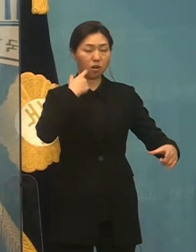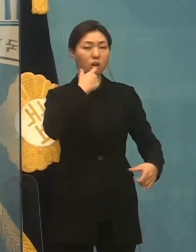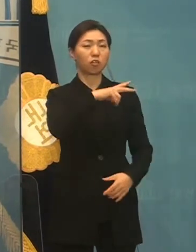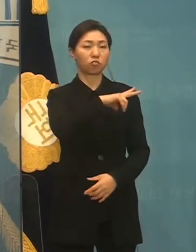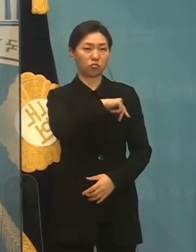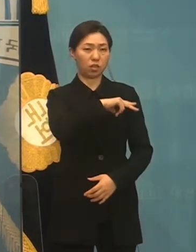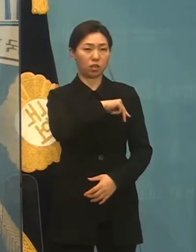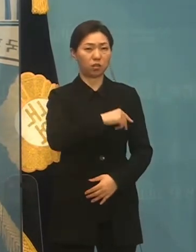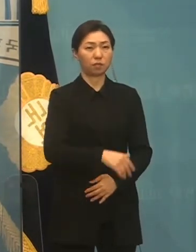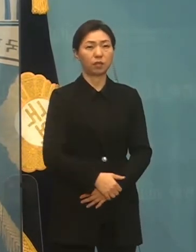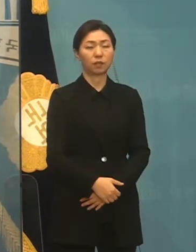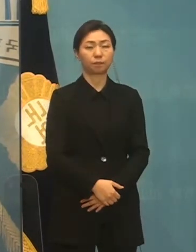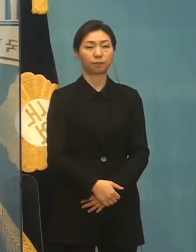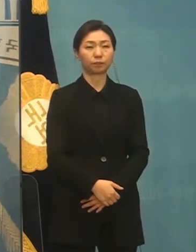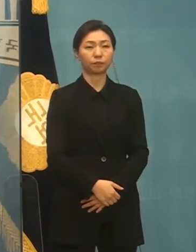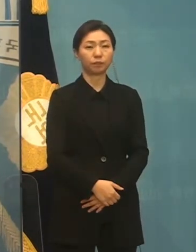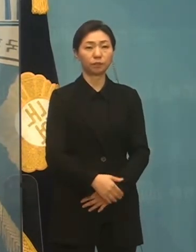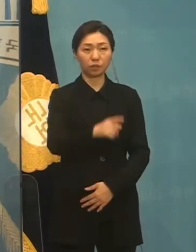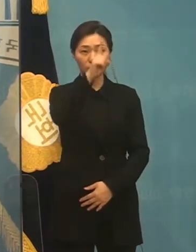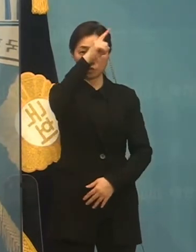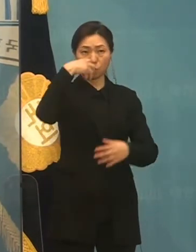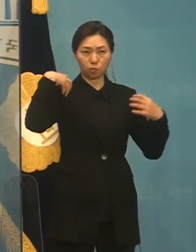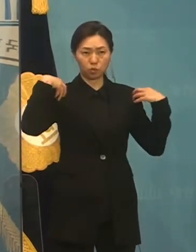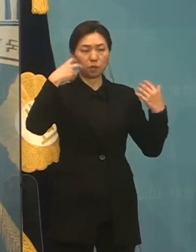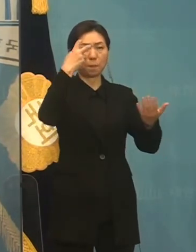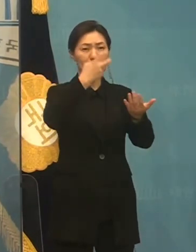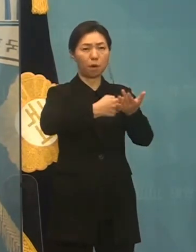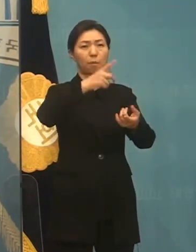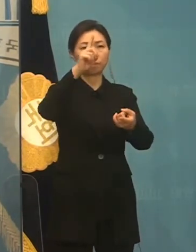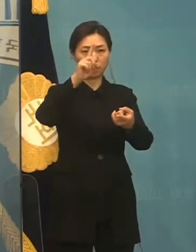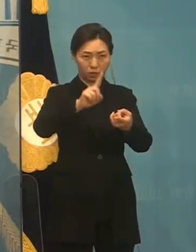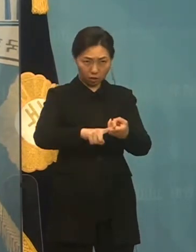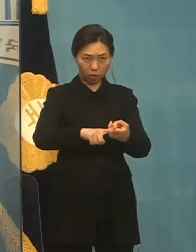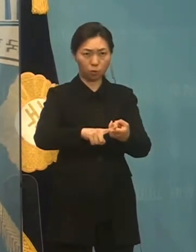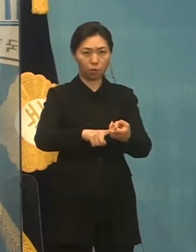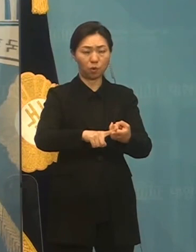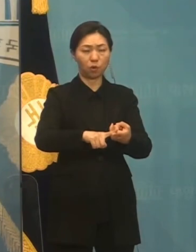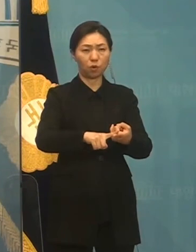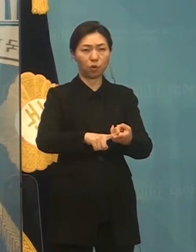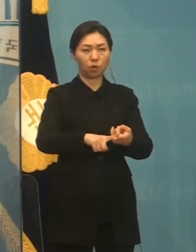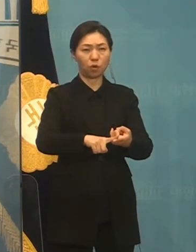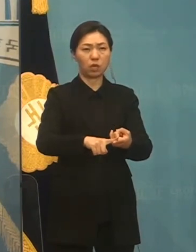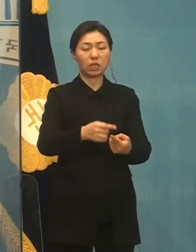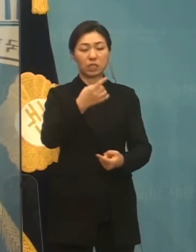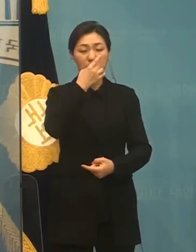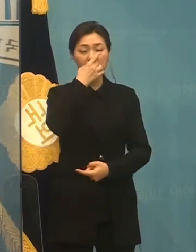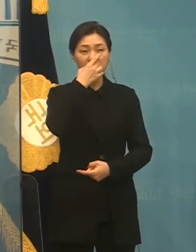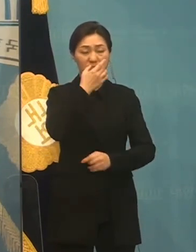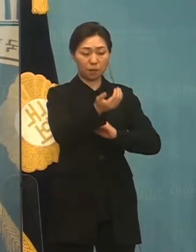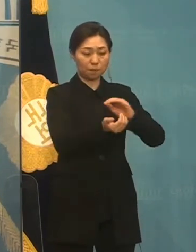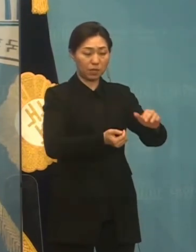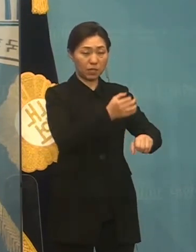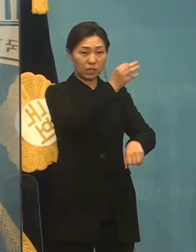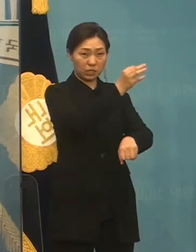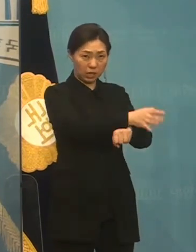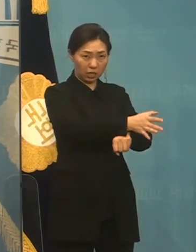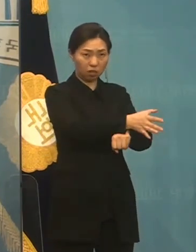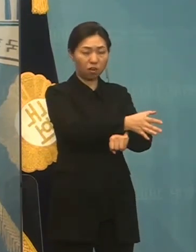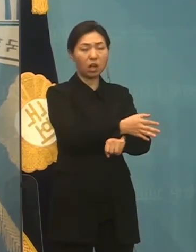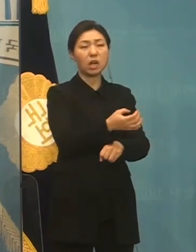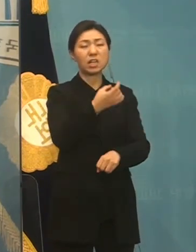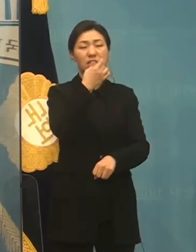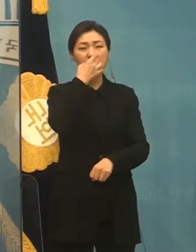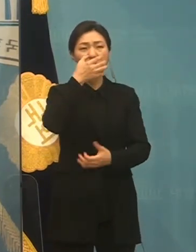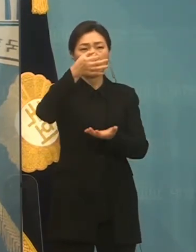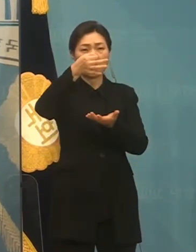하겠습니다. 정부는 법령에 따라 쌀 초과 생산량의 선제적 시장 격리로 쌀값